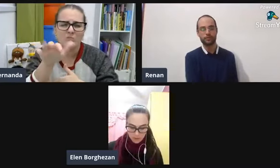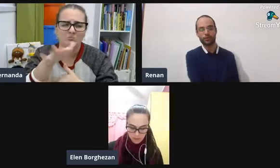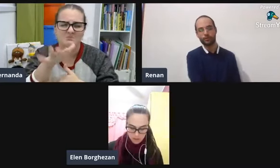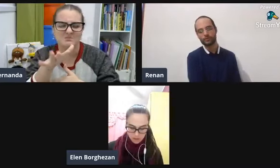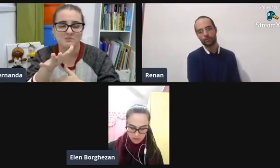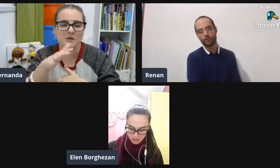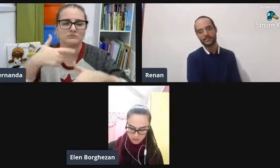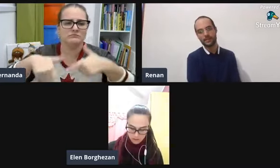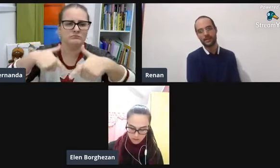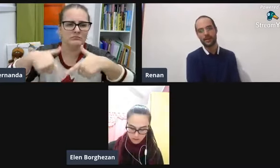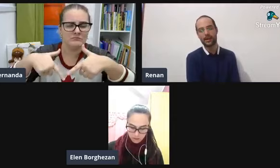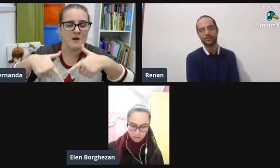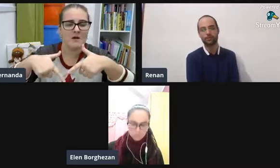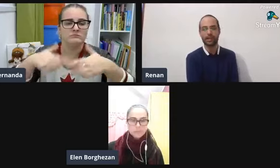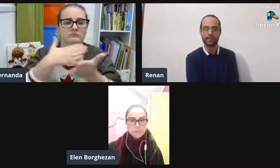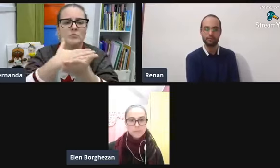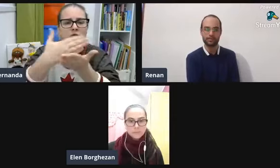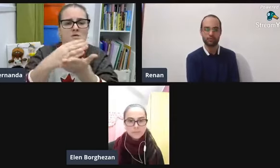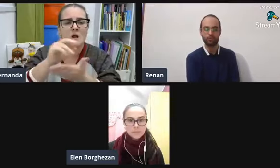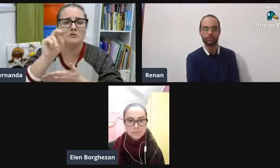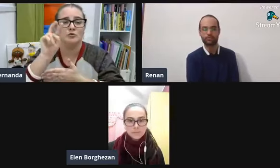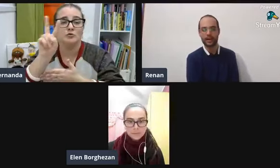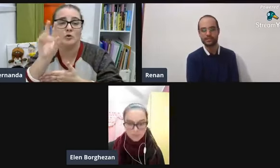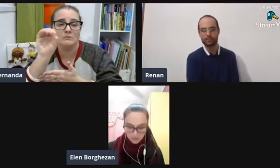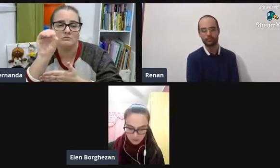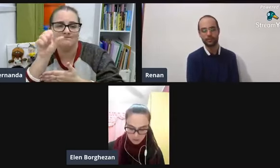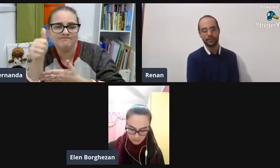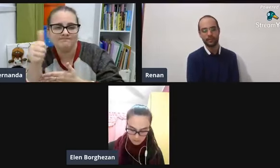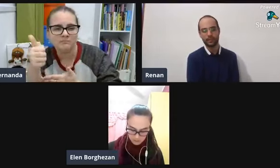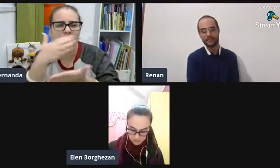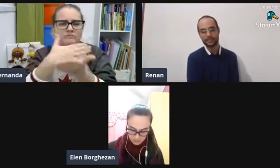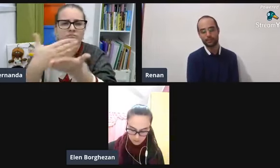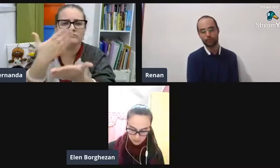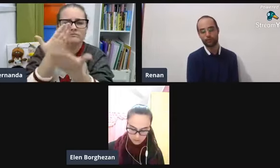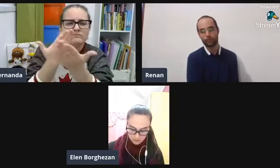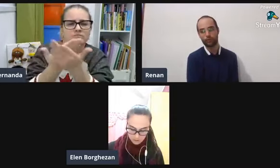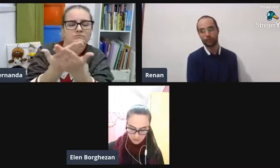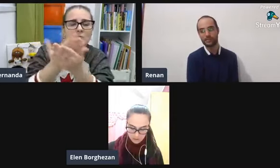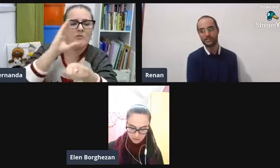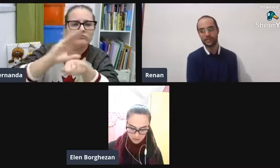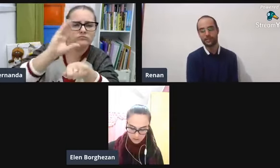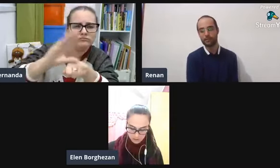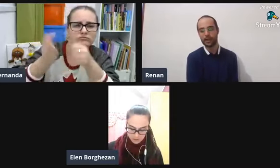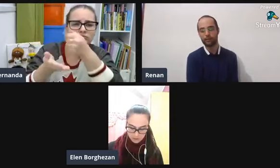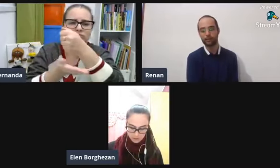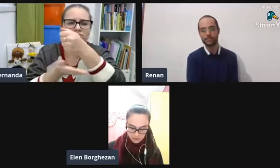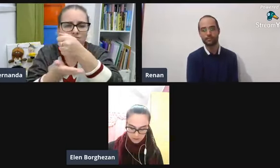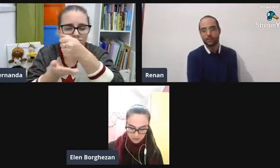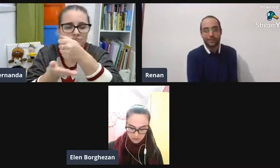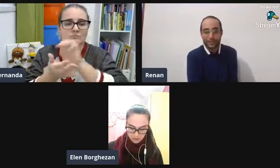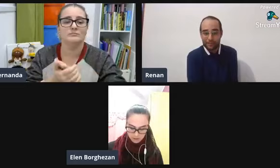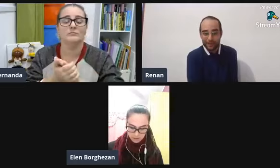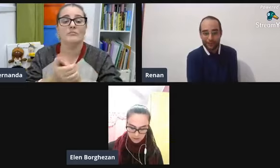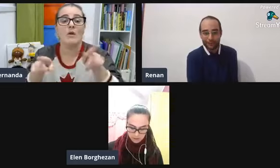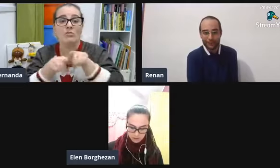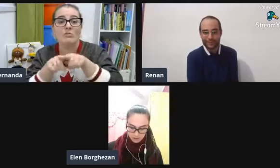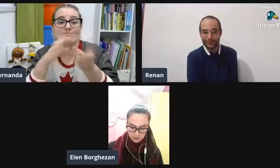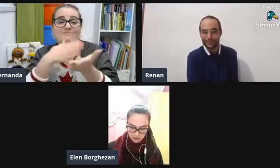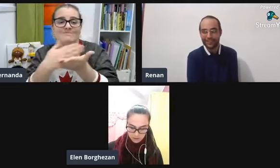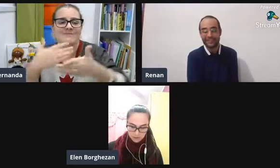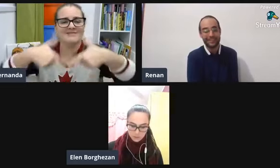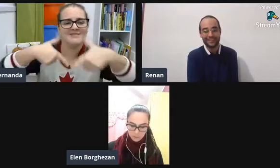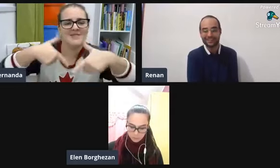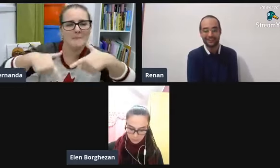Em 2011 eu comecei a estudar Libras com curso básico, e assim que eu comecei a trabalhar com isso, eu me apaixonei pela